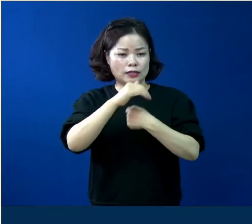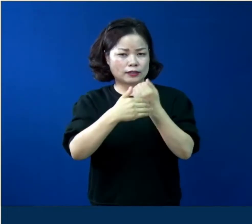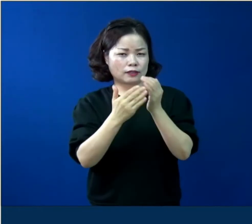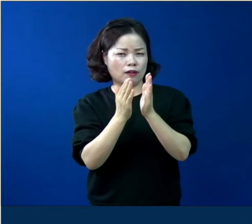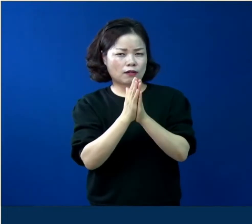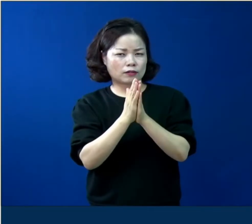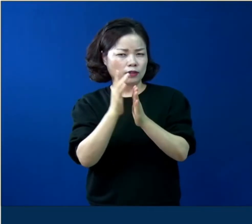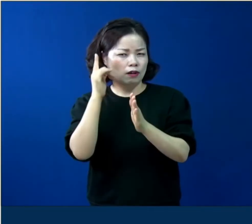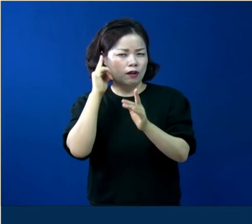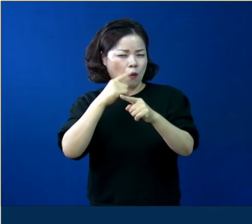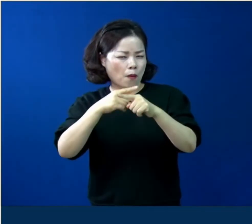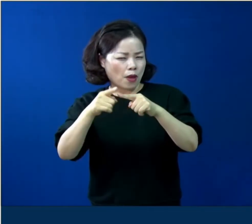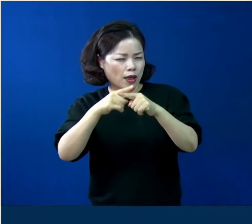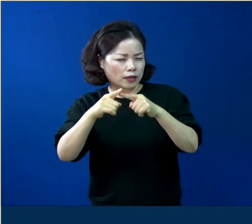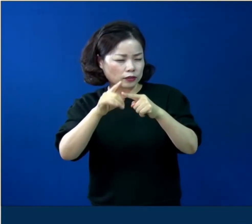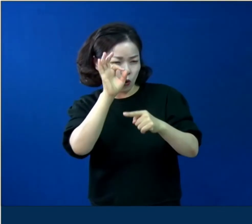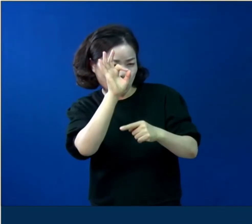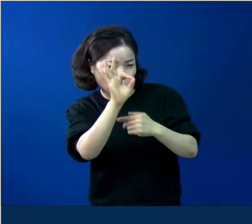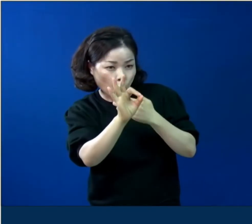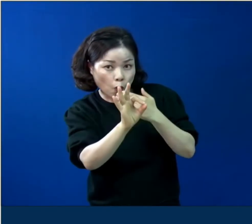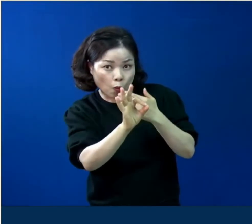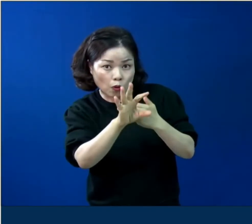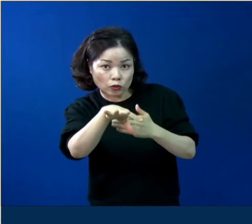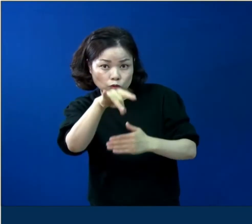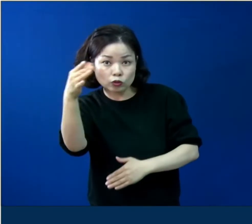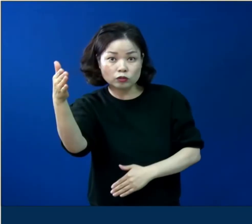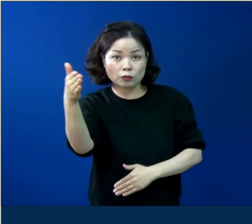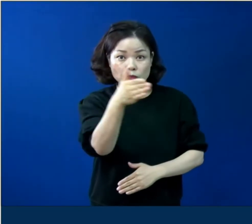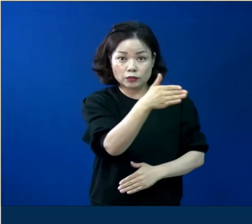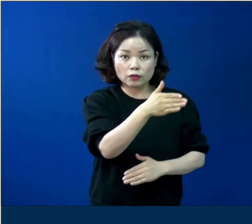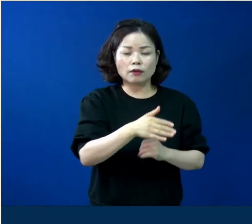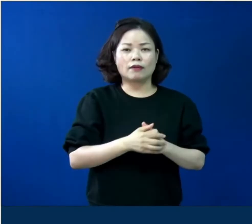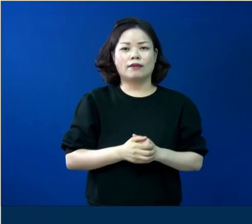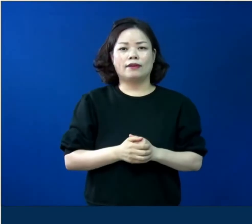보게 되면요, 거의 초기서부터